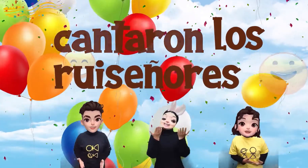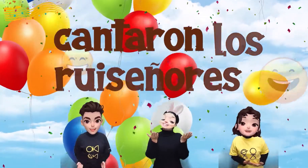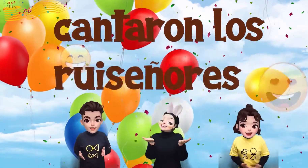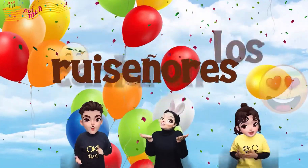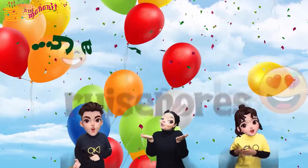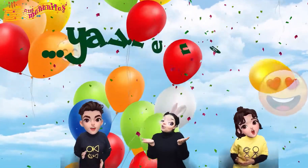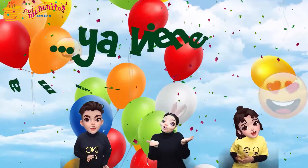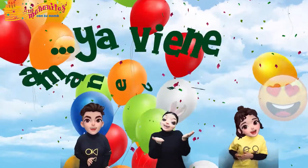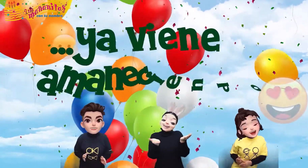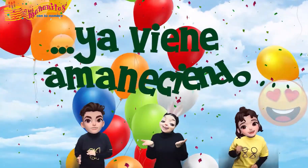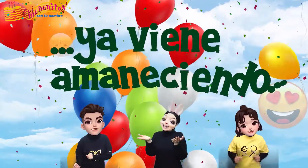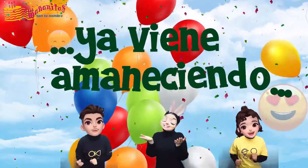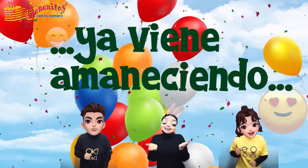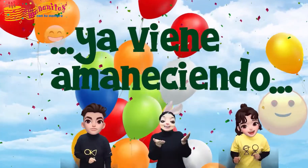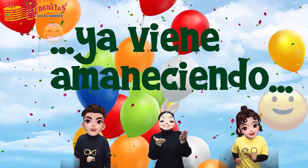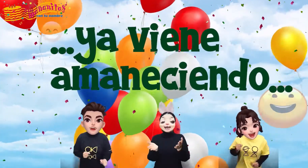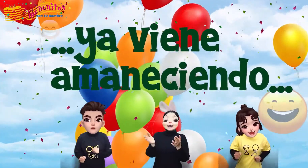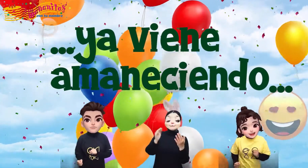sr